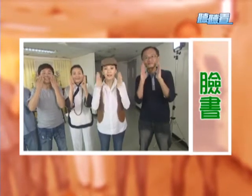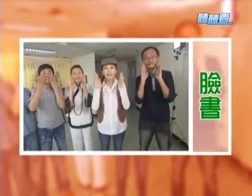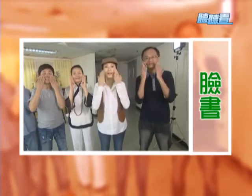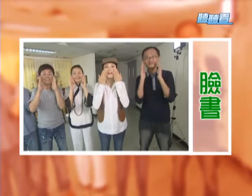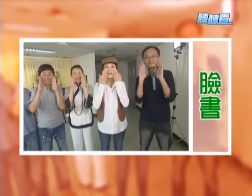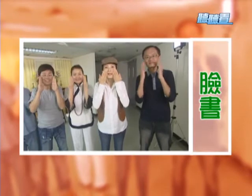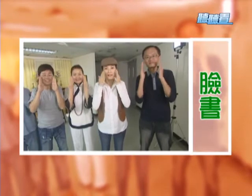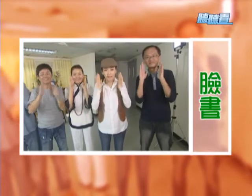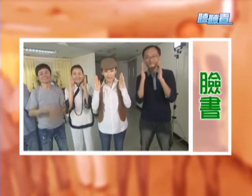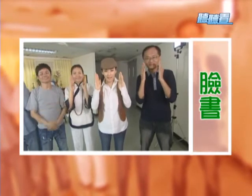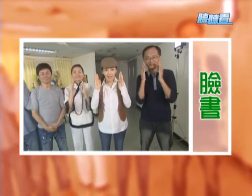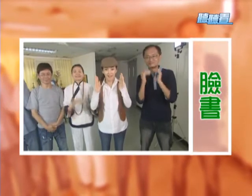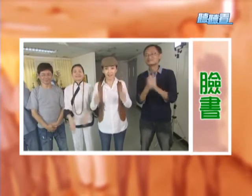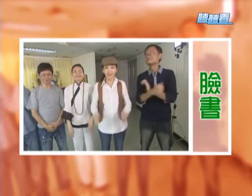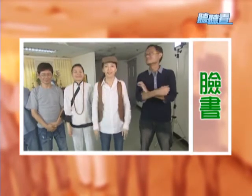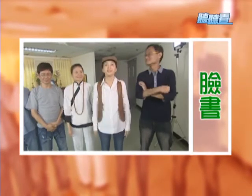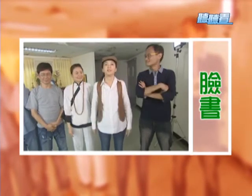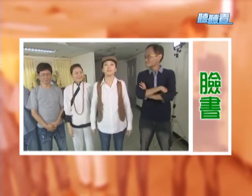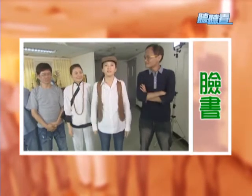脸书